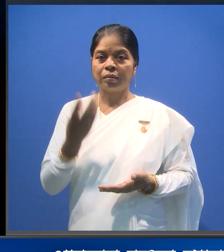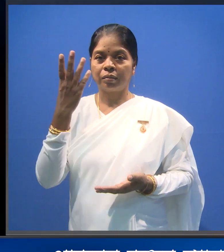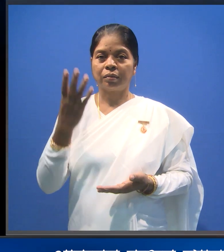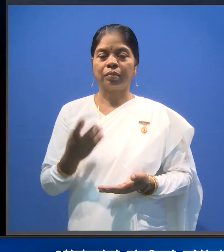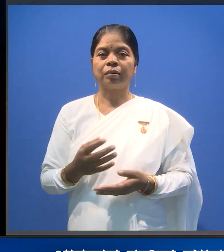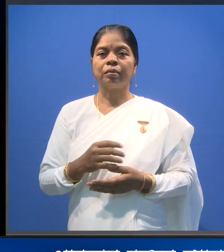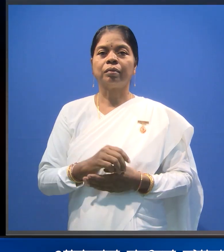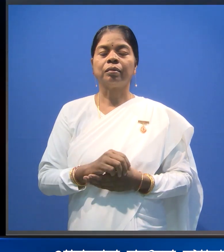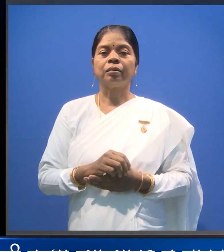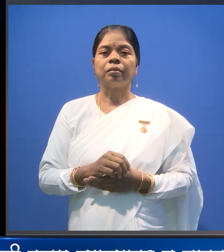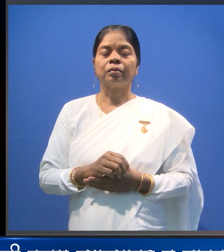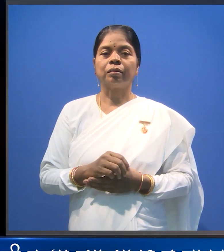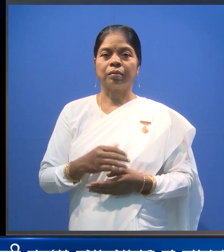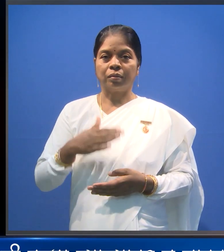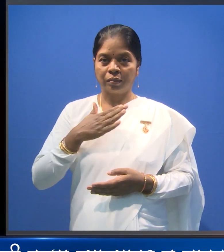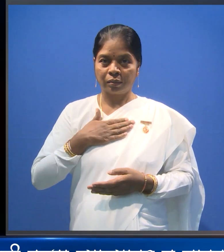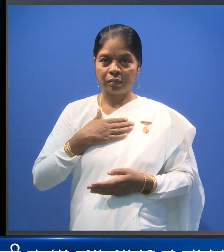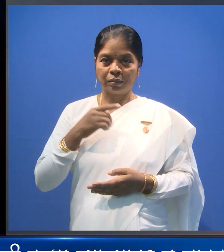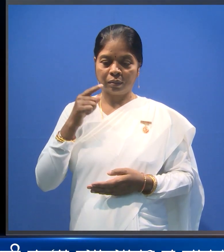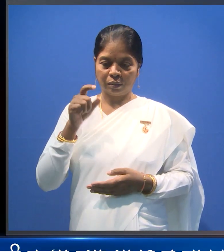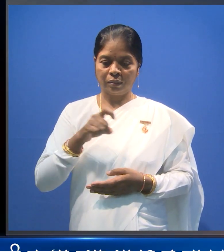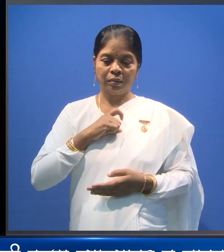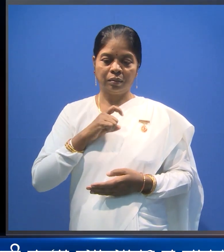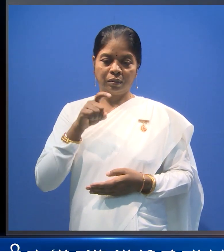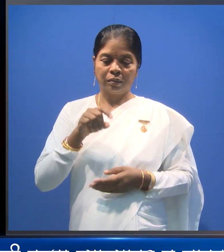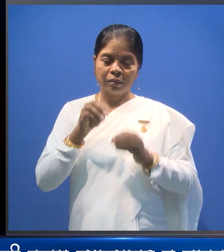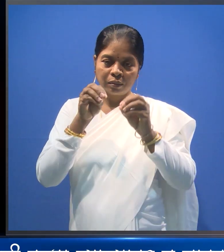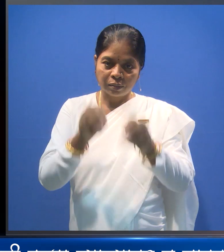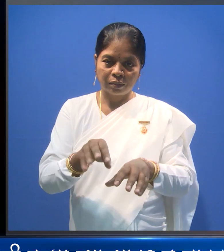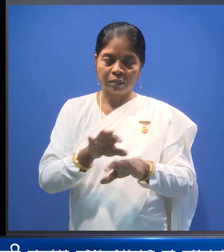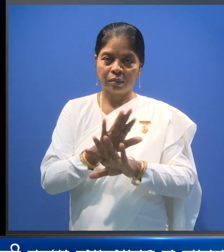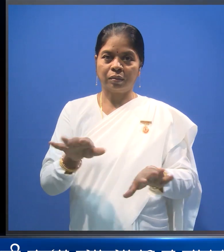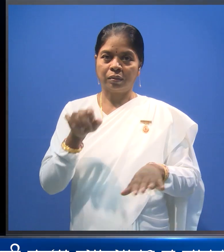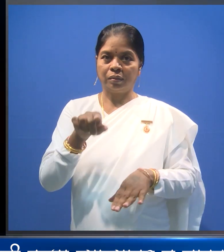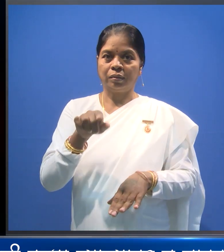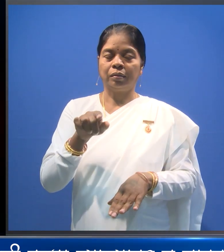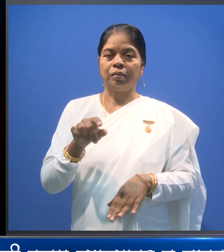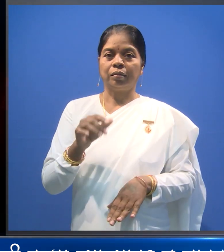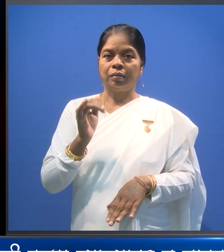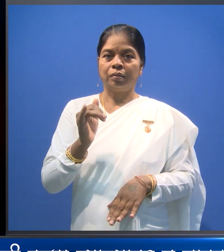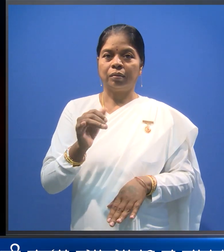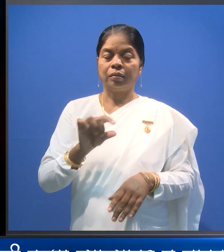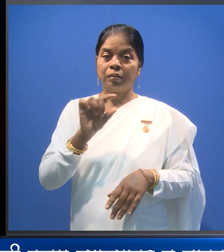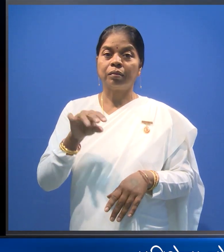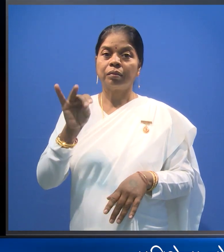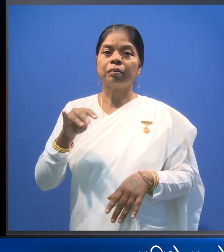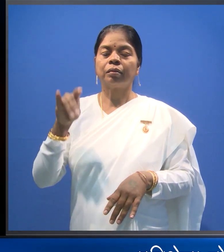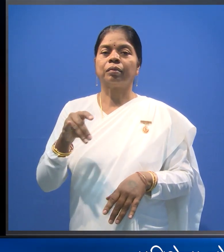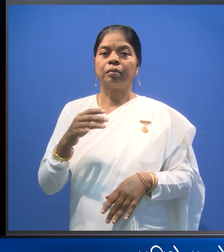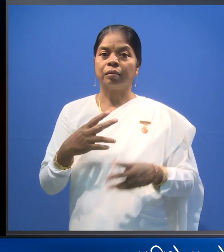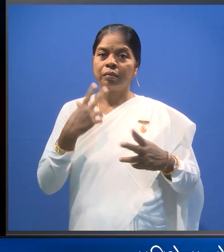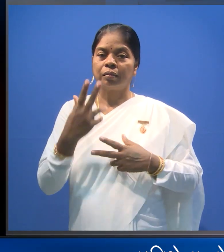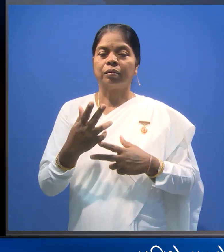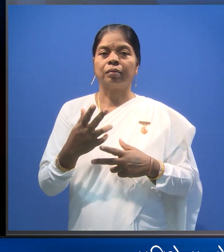बनवतो. आपली इच्छा त्याच्यावर न लादता त्याच्यामध्ये असलेल्या गुणांचा,